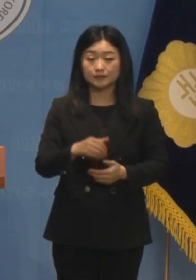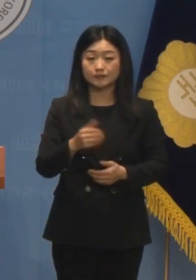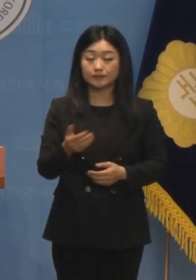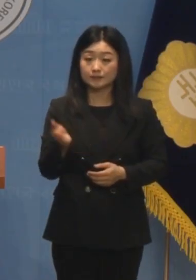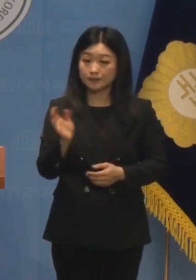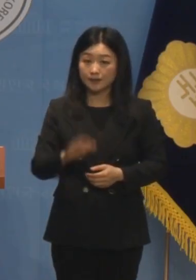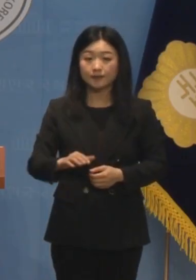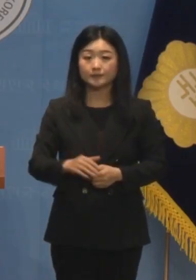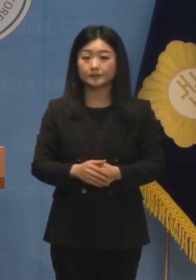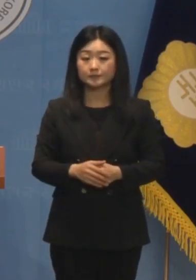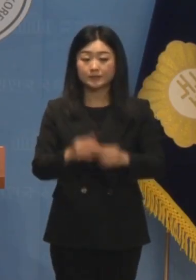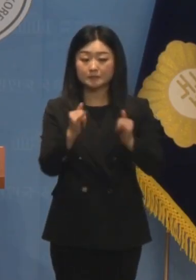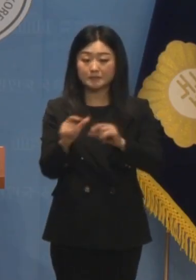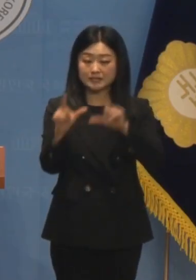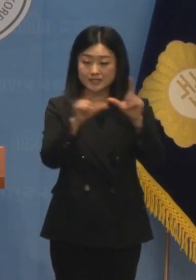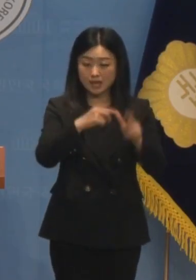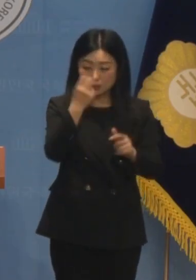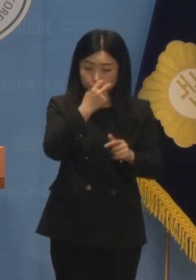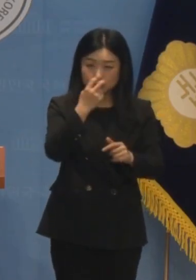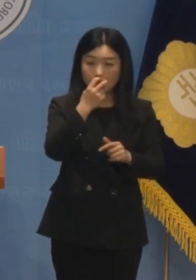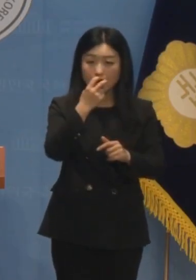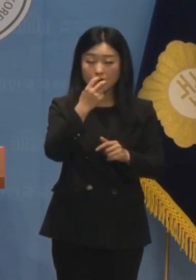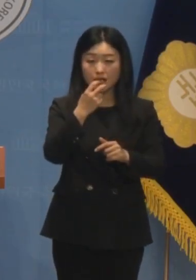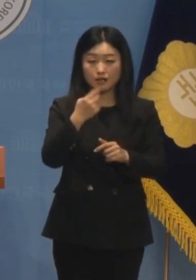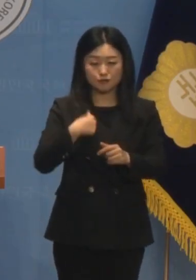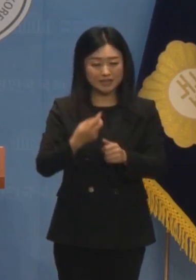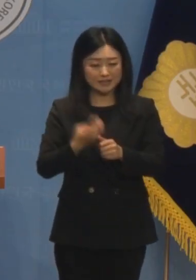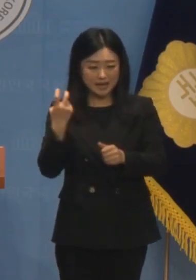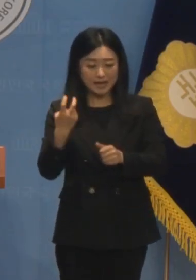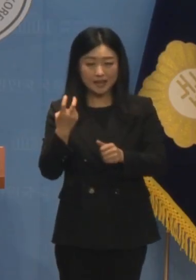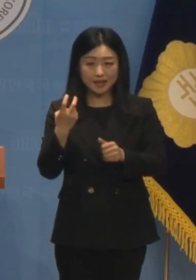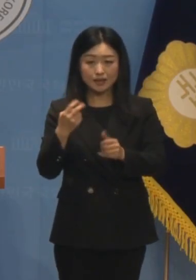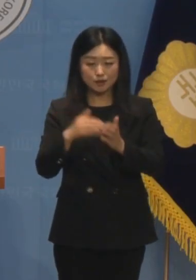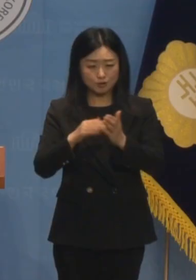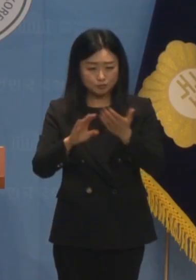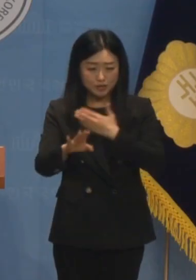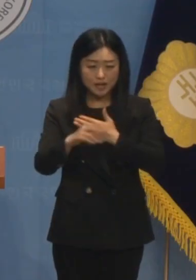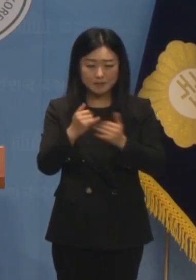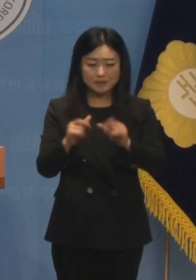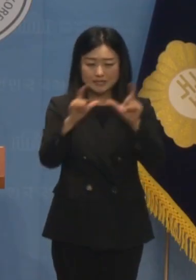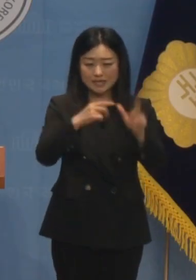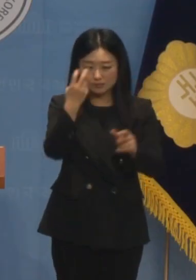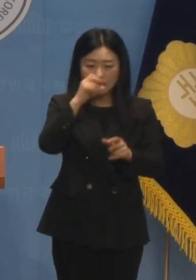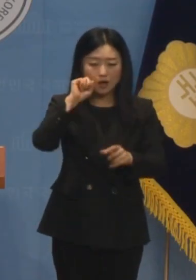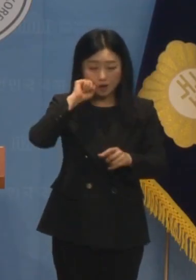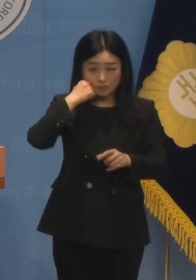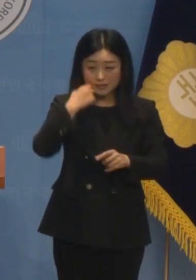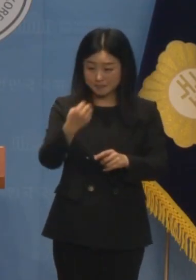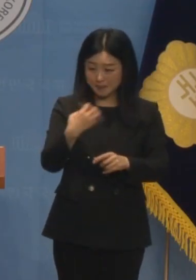줘놓고 민생 수사 공백을 우려하다니 코미디가 따로 없습니다.